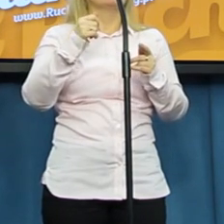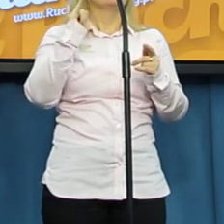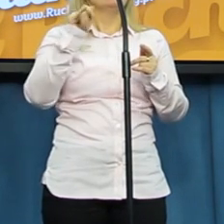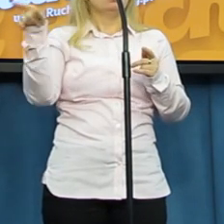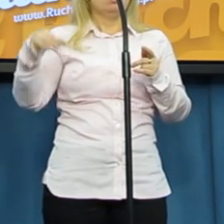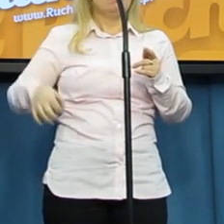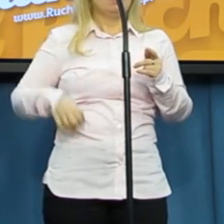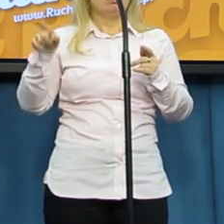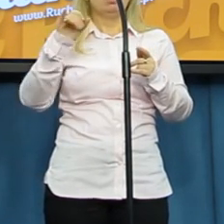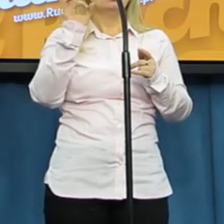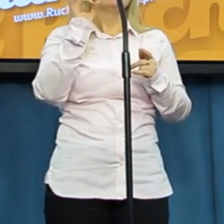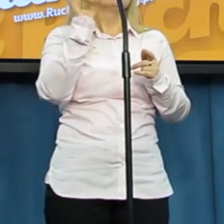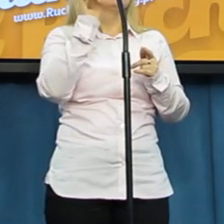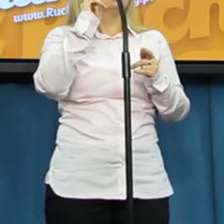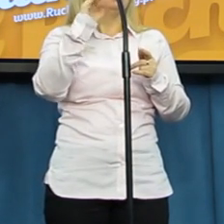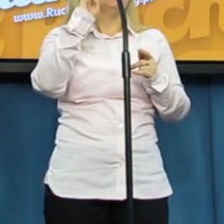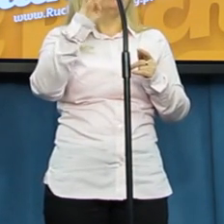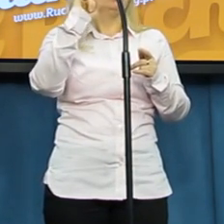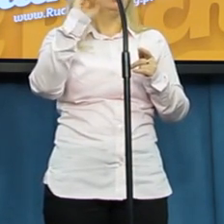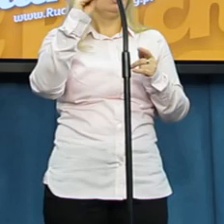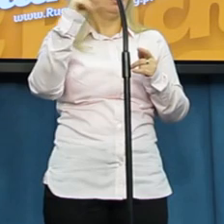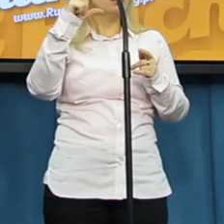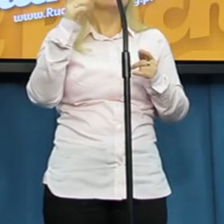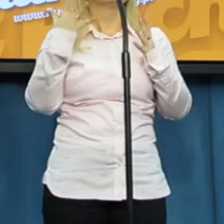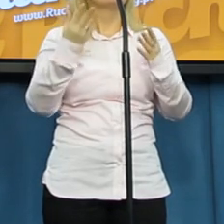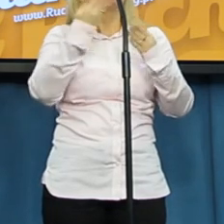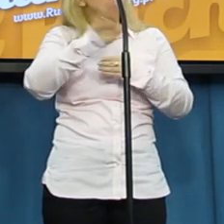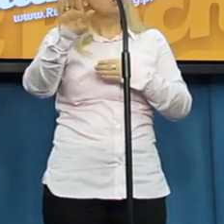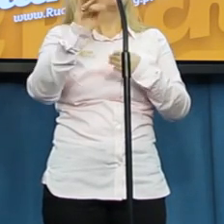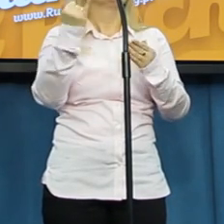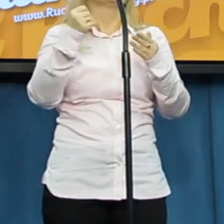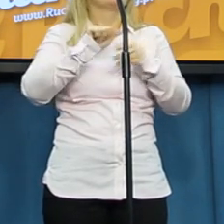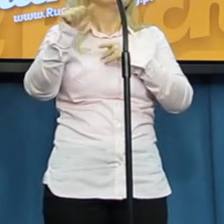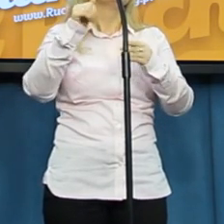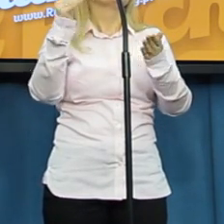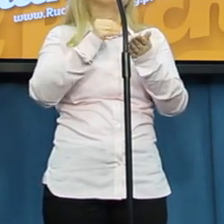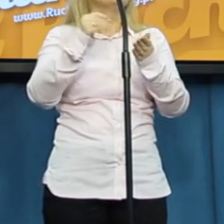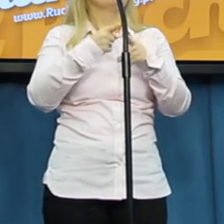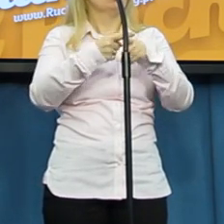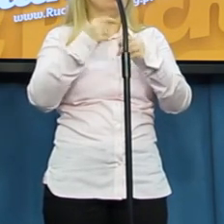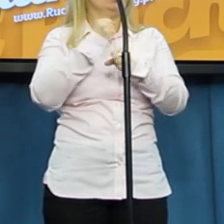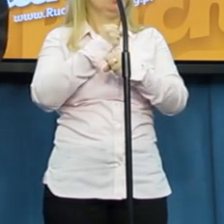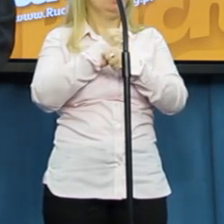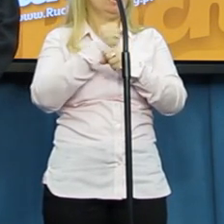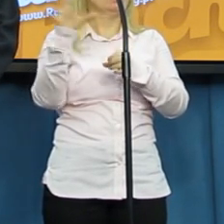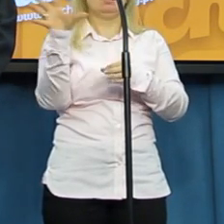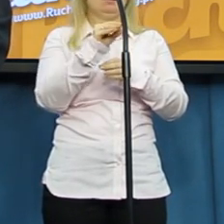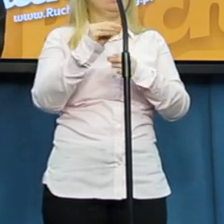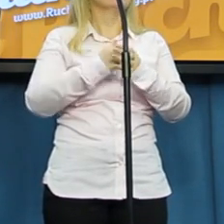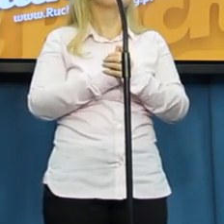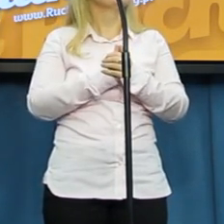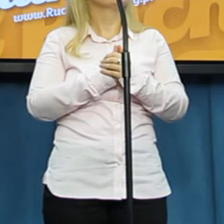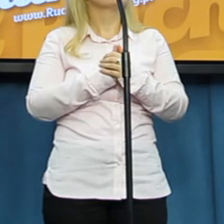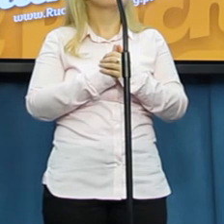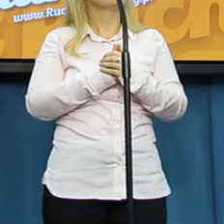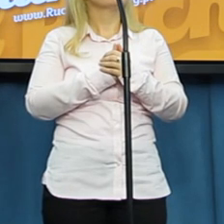na początku lutego przedstawić moją ocenę możliwości współpracy z podmiotami.